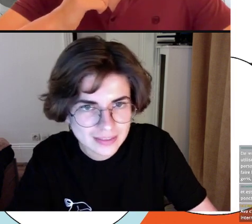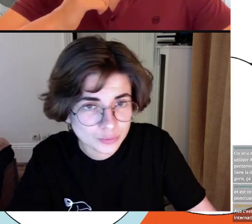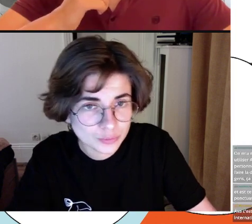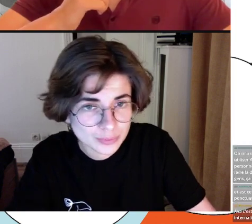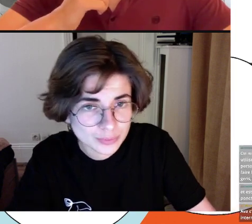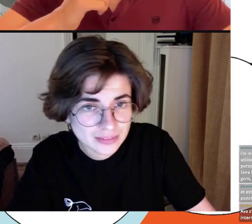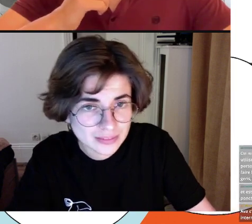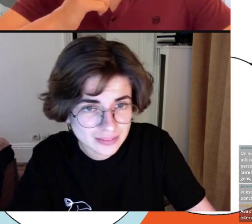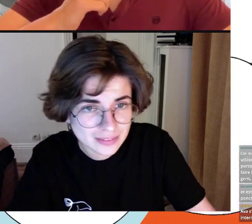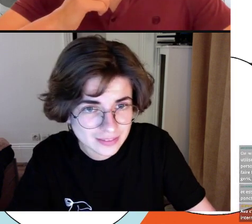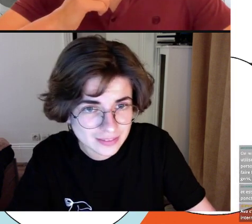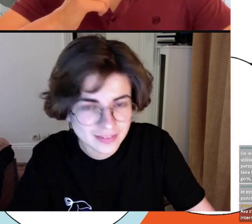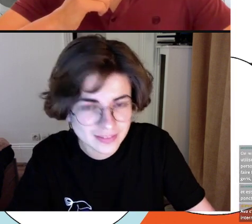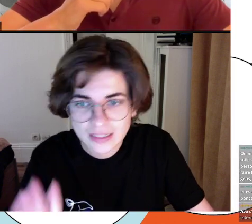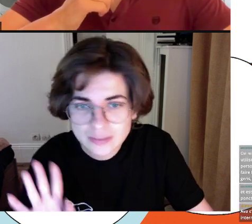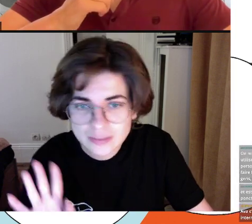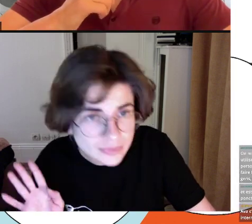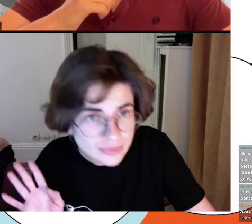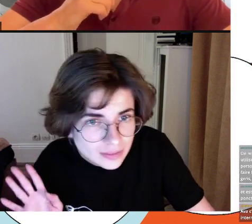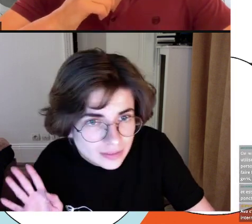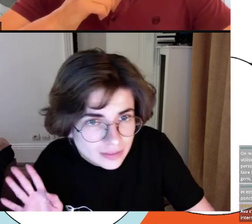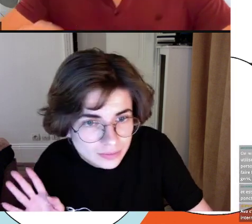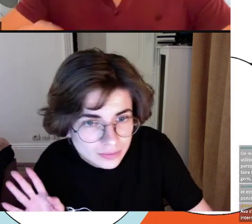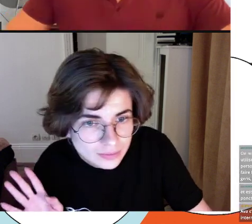Petit, les sous-titres.